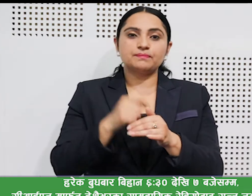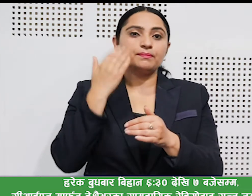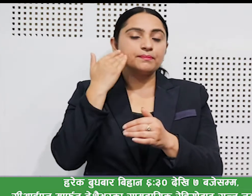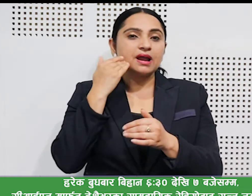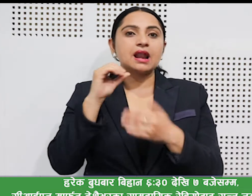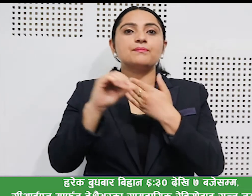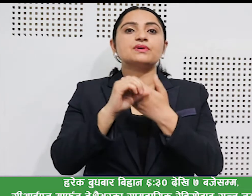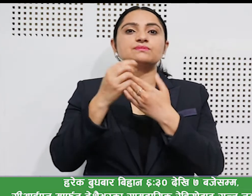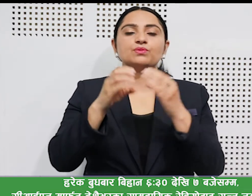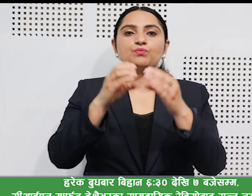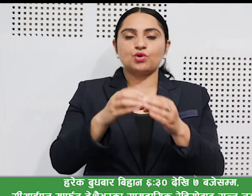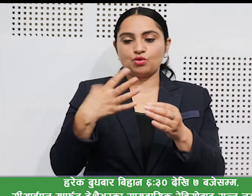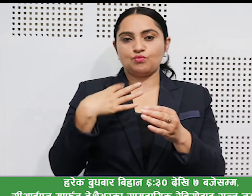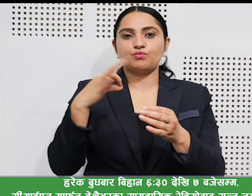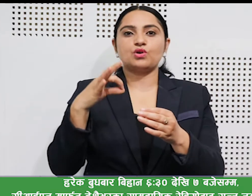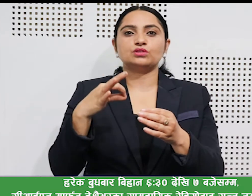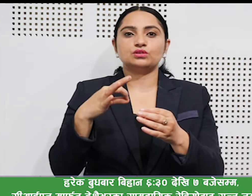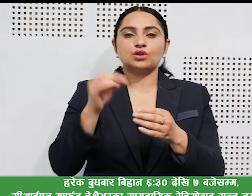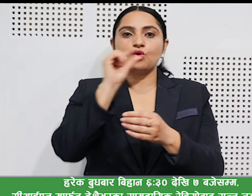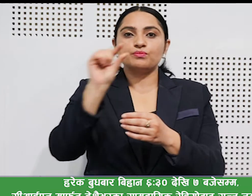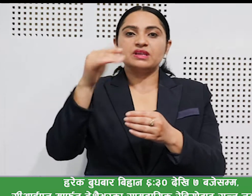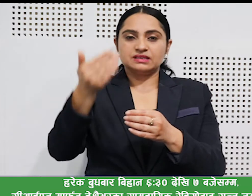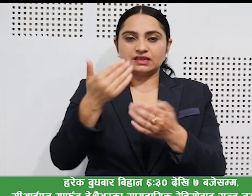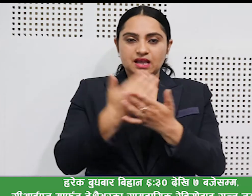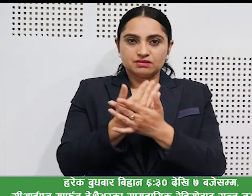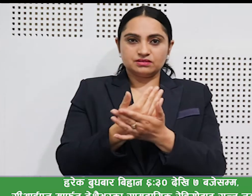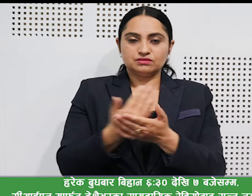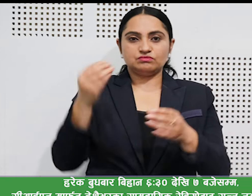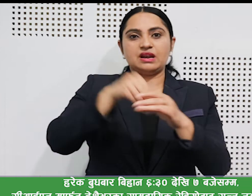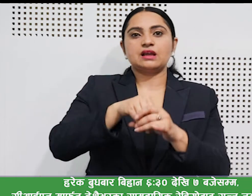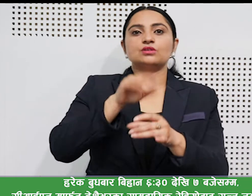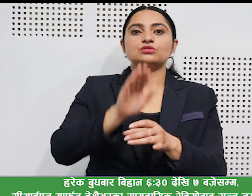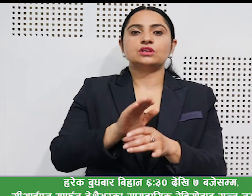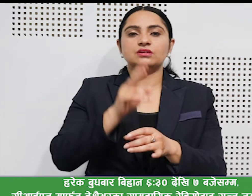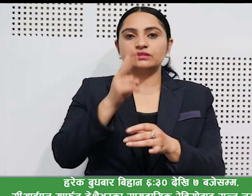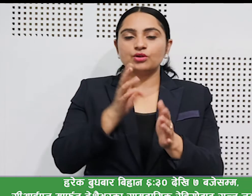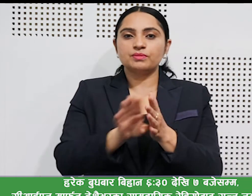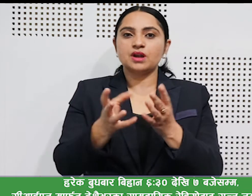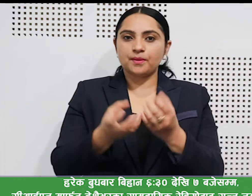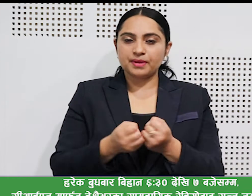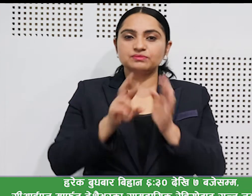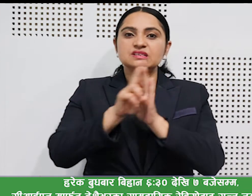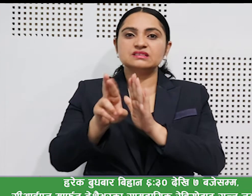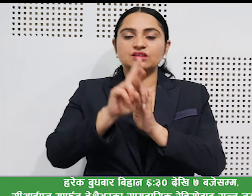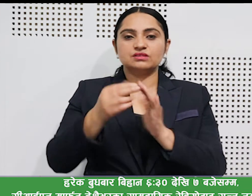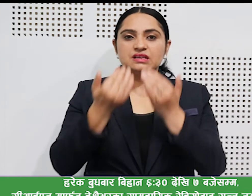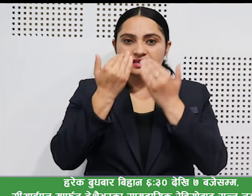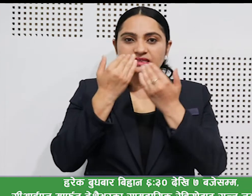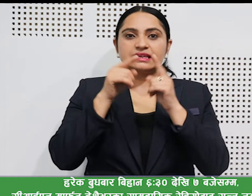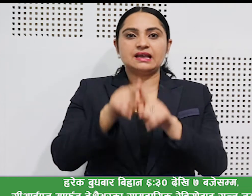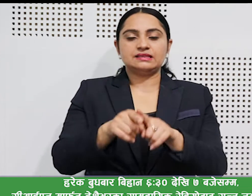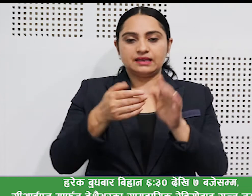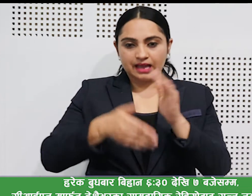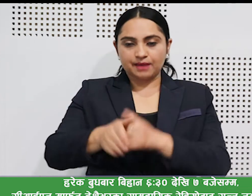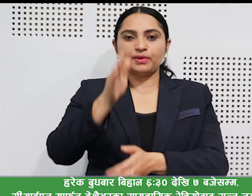तथा सीमान्तकृत वर्गको प्रतिनिधित्वको सवाललाई कसरी समेटिरहेको छ र तीबाट प्राप्त नतिजा र सिकाइ, साथै